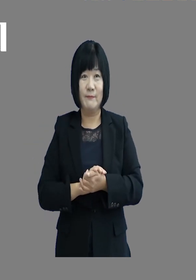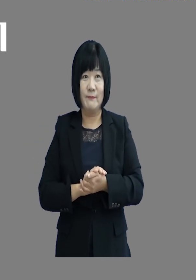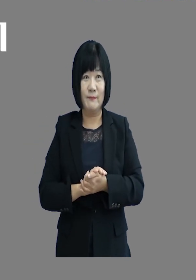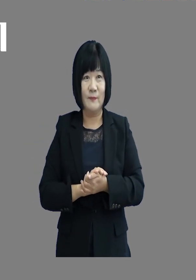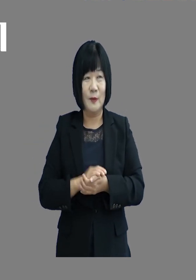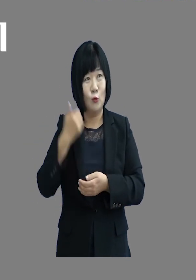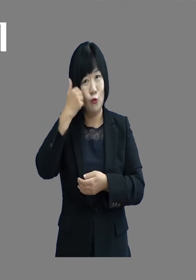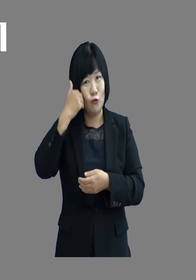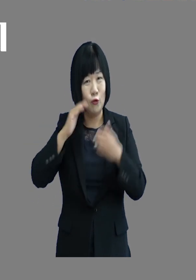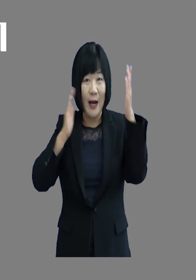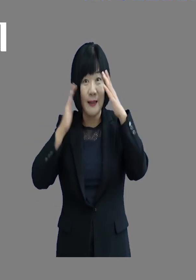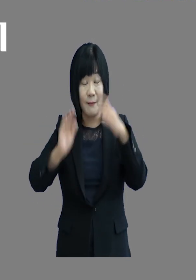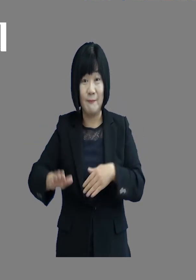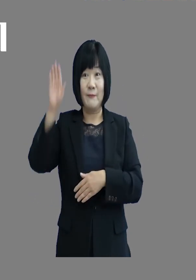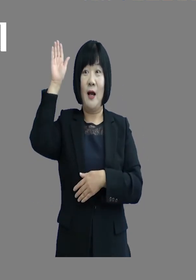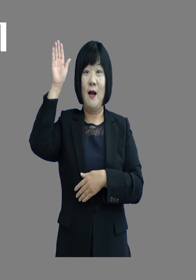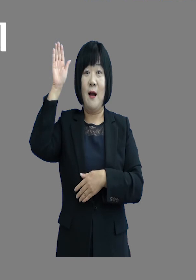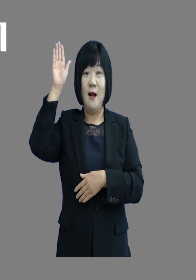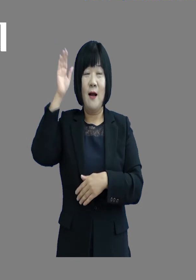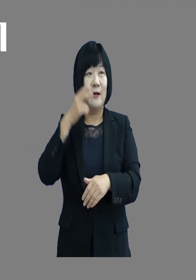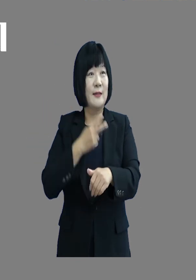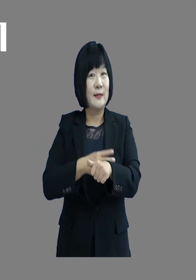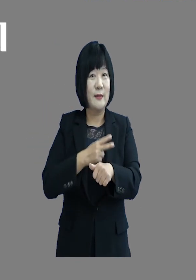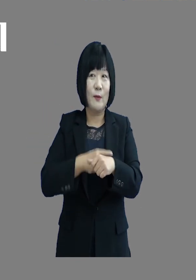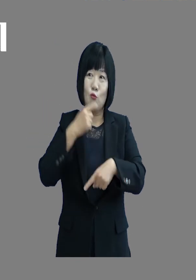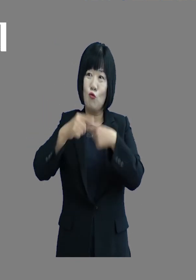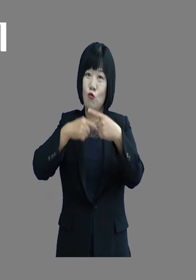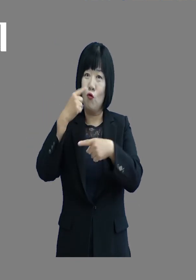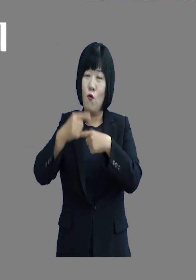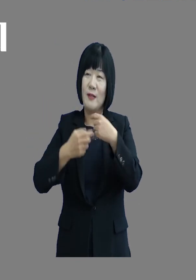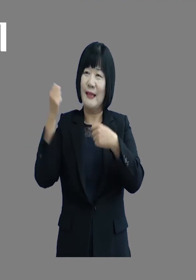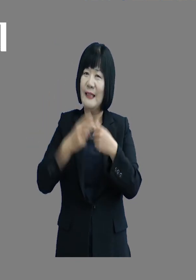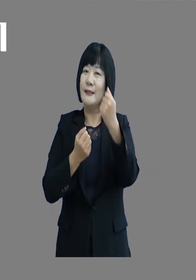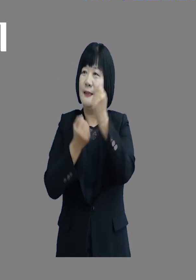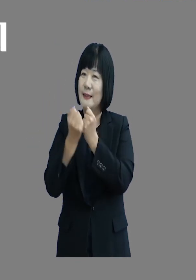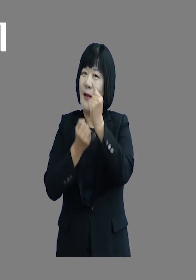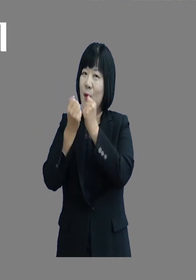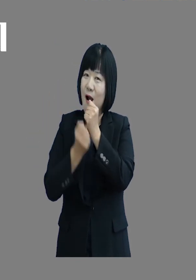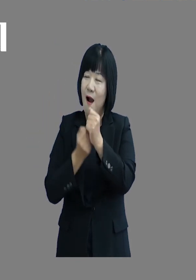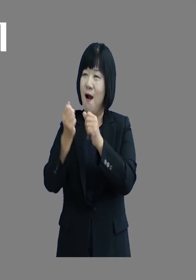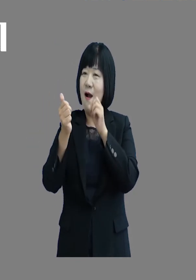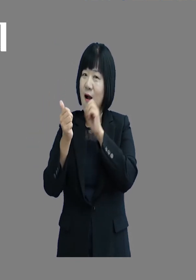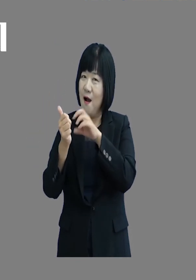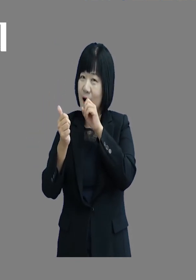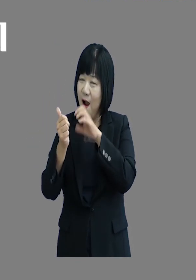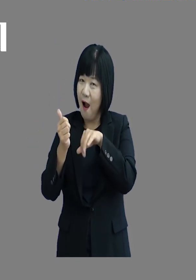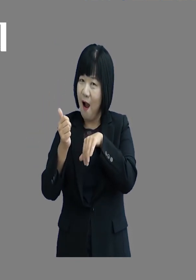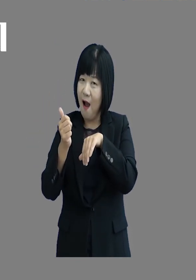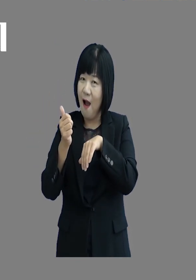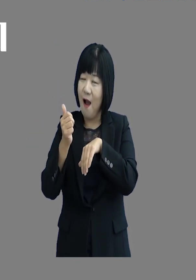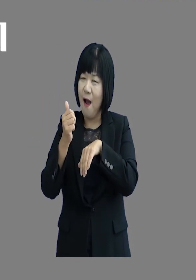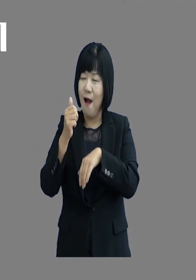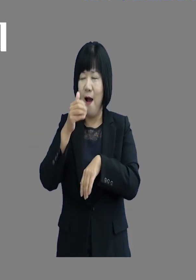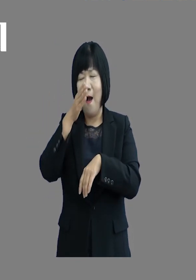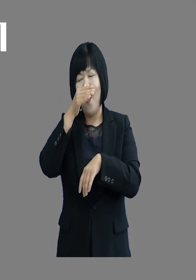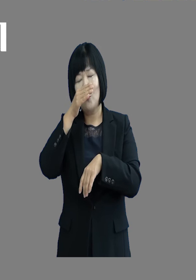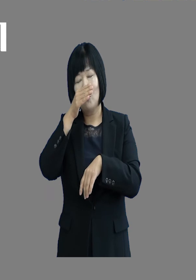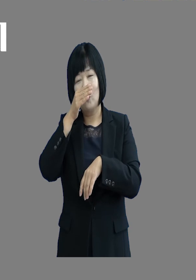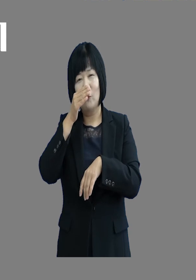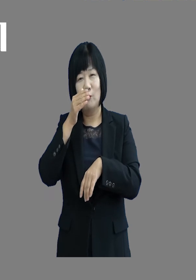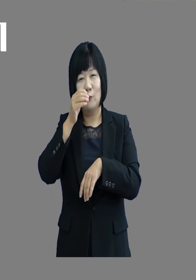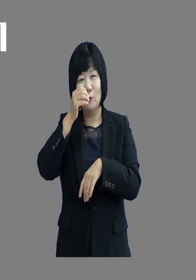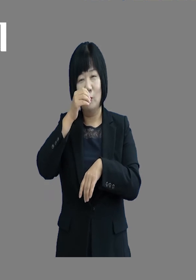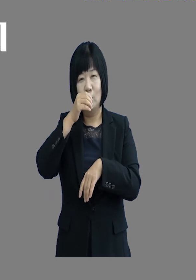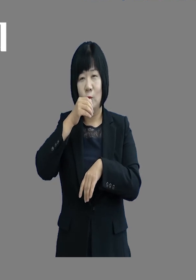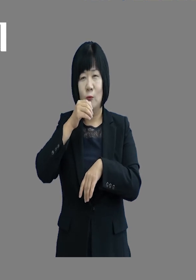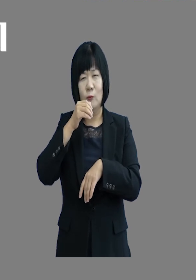아이가 손을 들죠. 선생님이 수어로 다시 설명합니다. 그제야 궁금증이 풀린 아이는 씩 웃으며